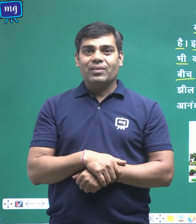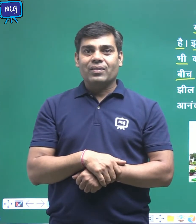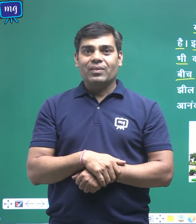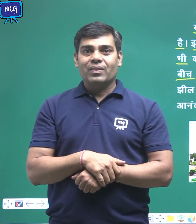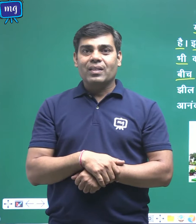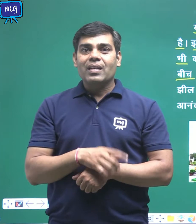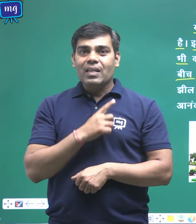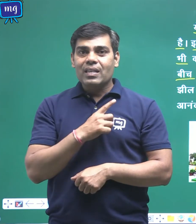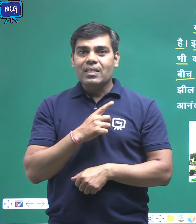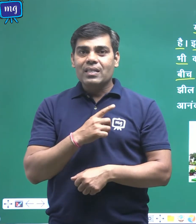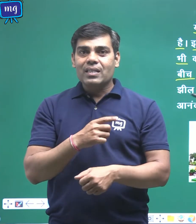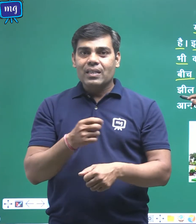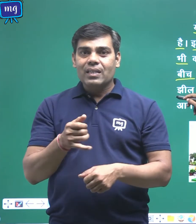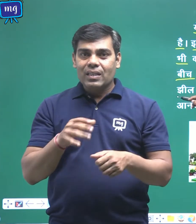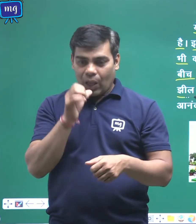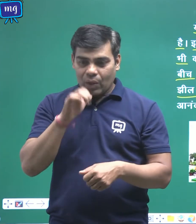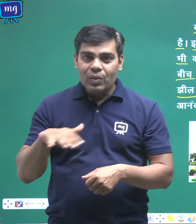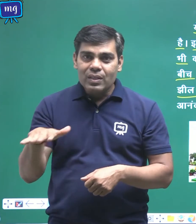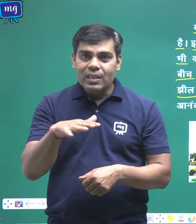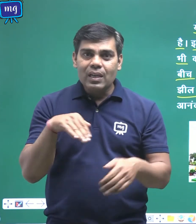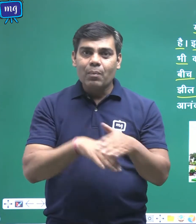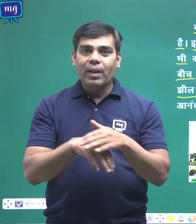इस झील में